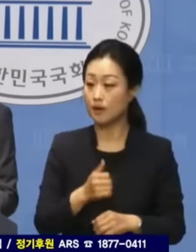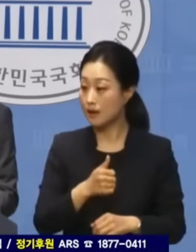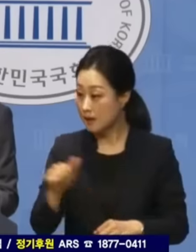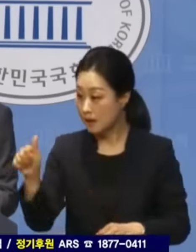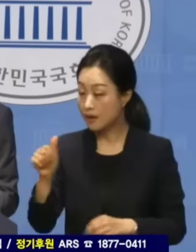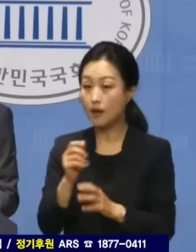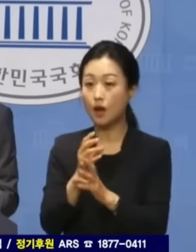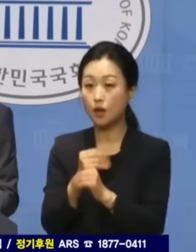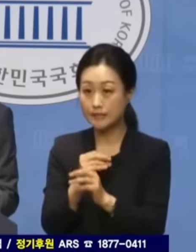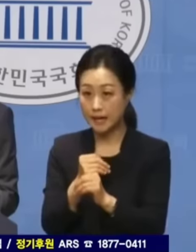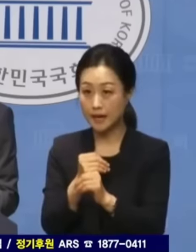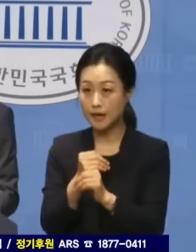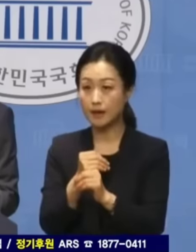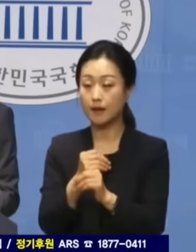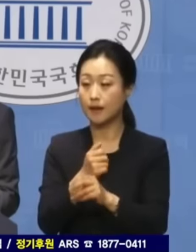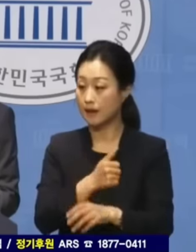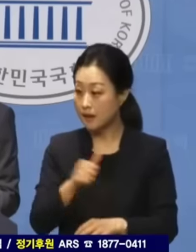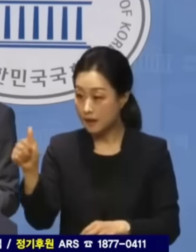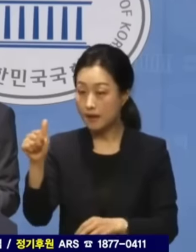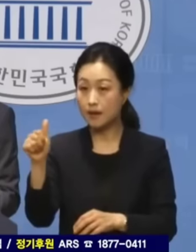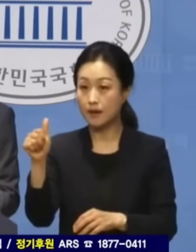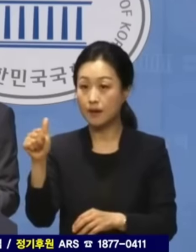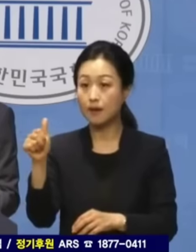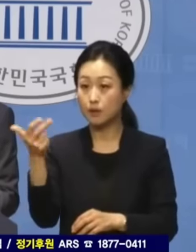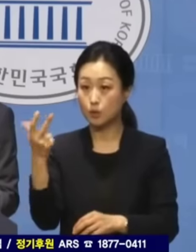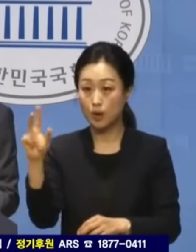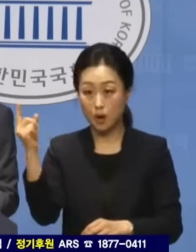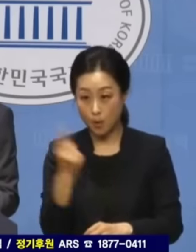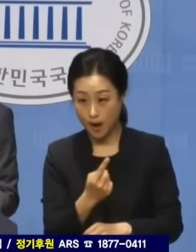언제 출정하였는지 그리고 언제